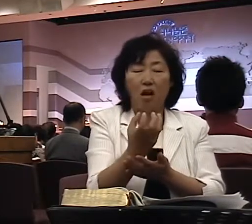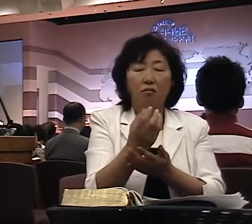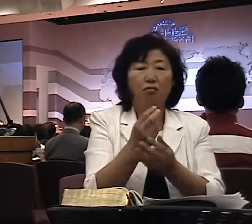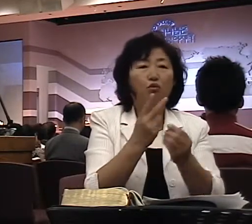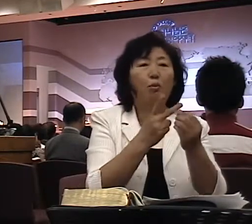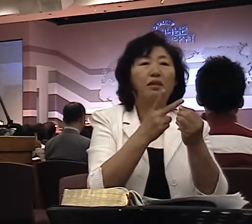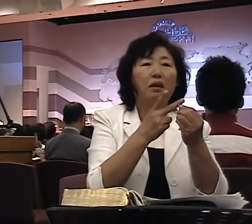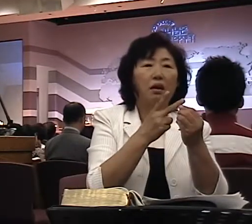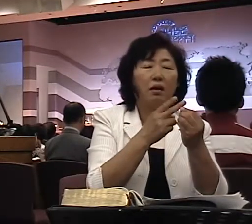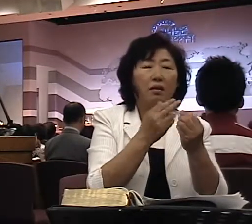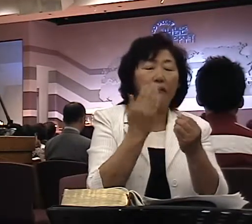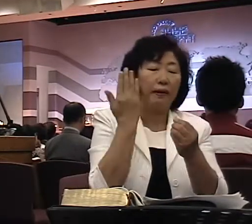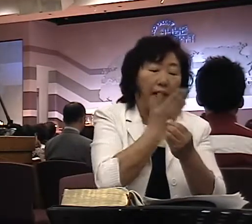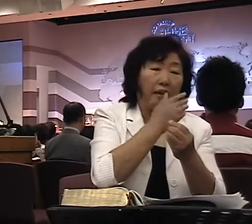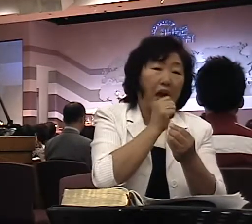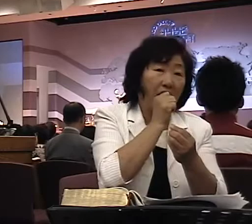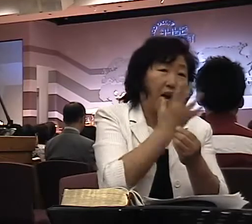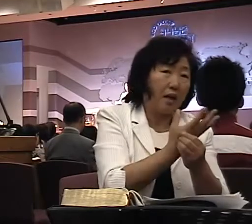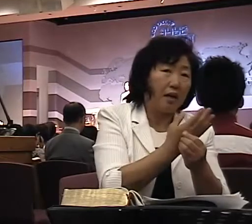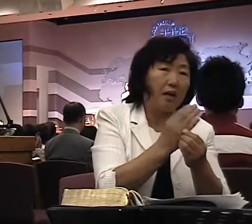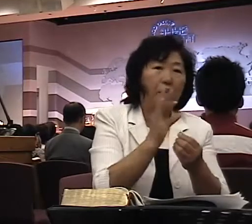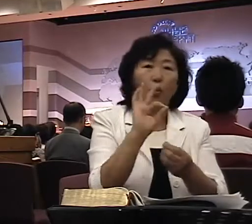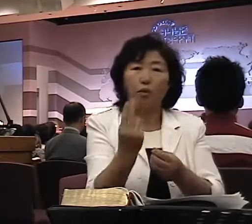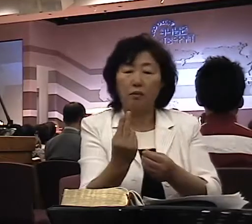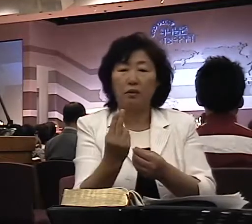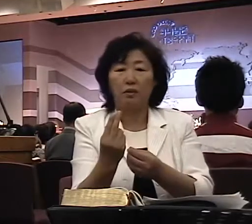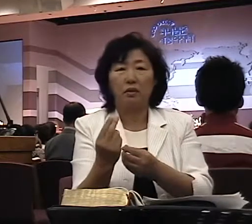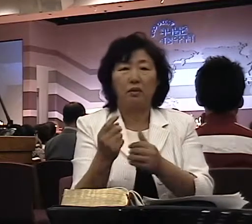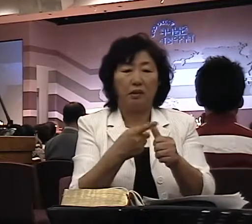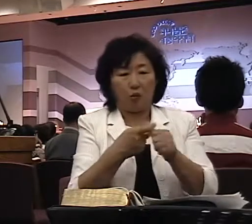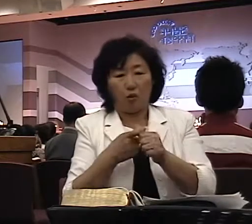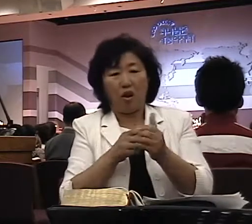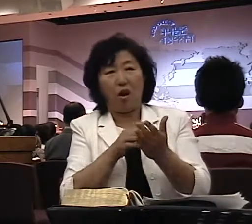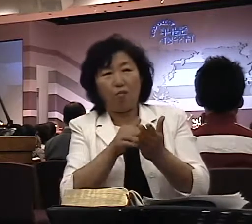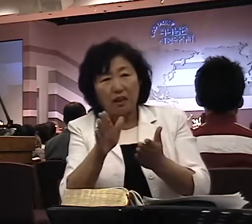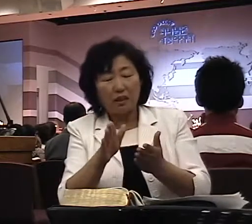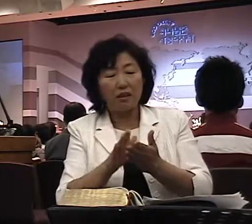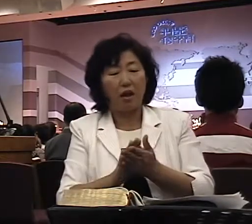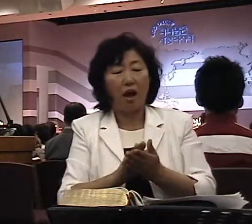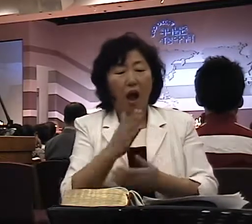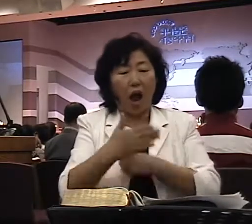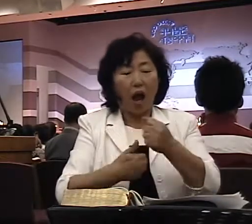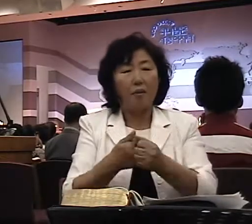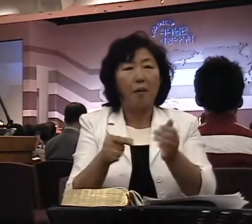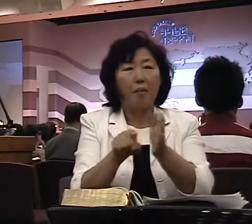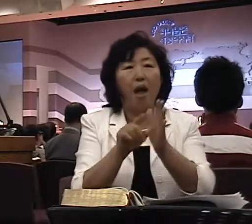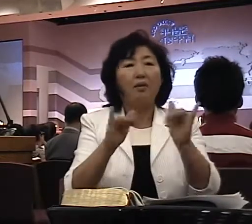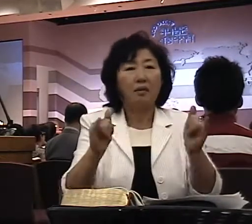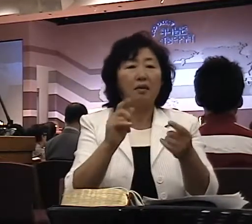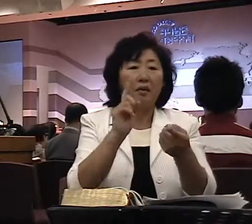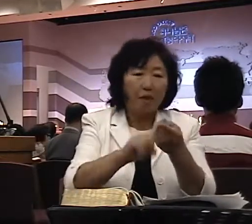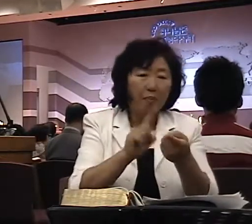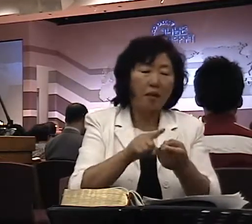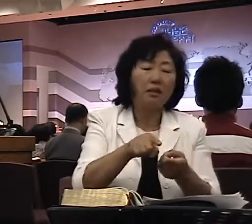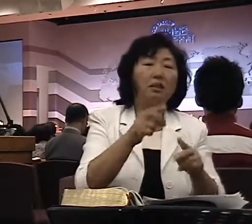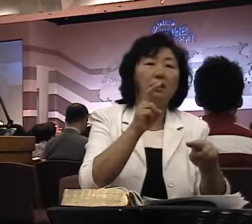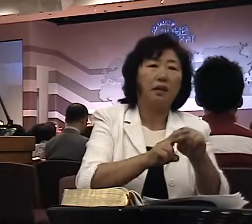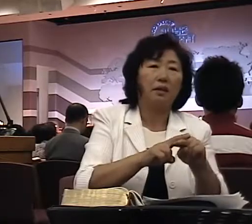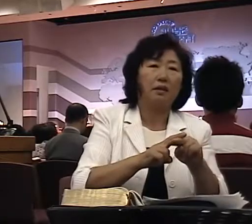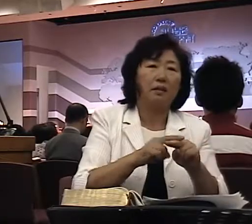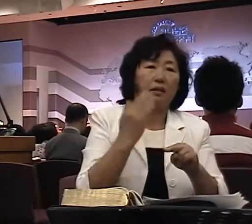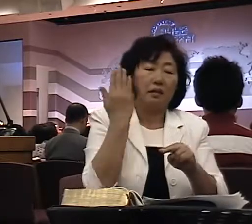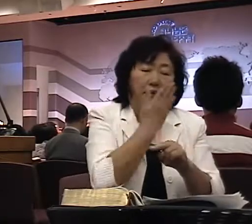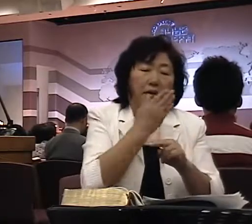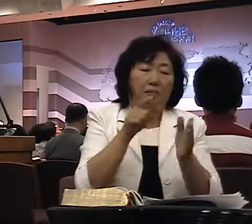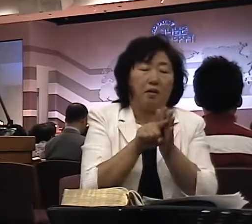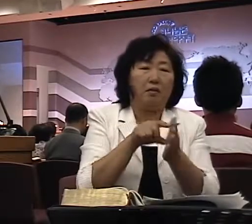깨끗하느냐? 요셉처럼 유혹을 물리치느냐? 하나님의 백성답게 끝까지 그 자리에서 순결과 믿음으로 서